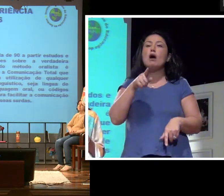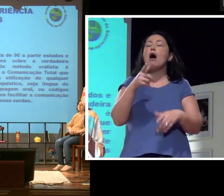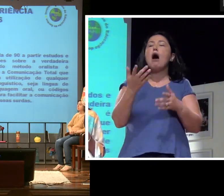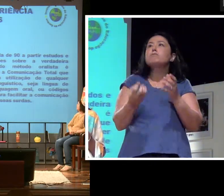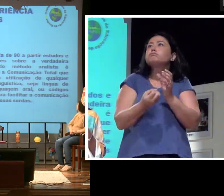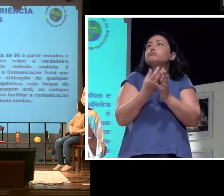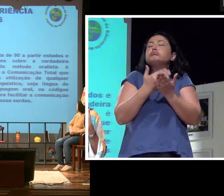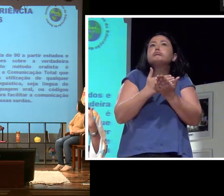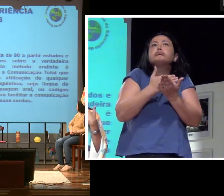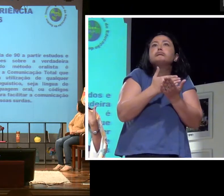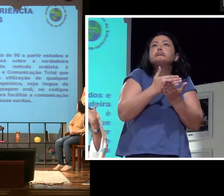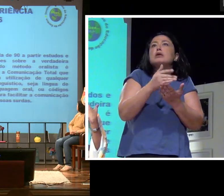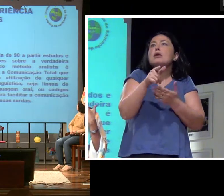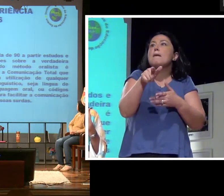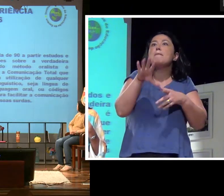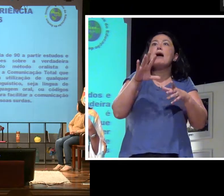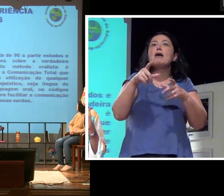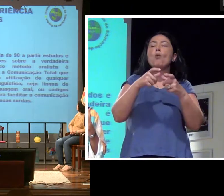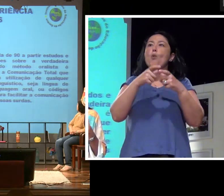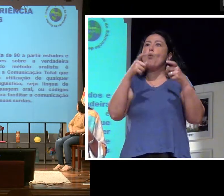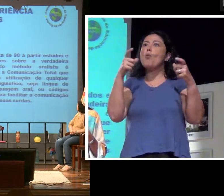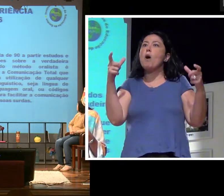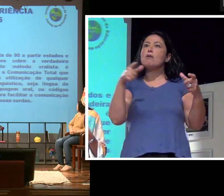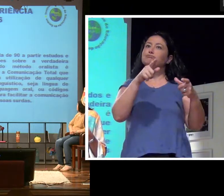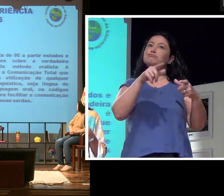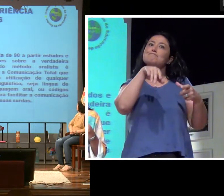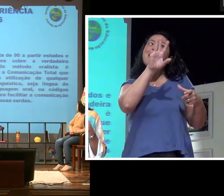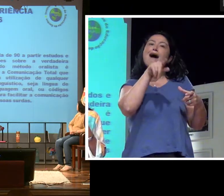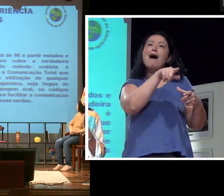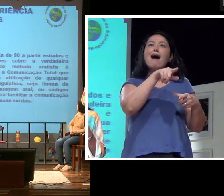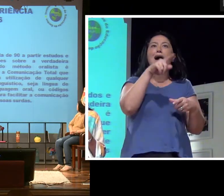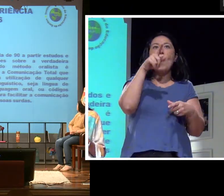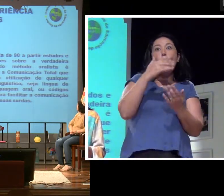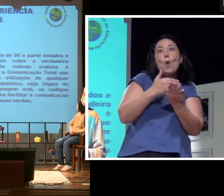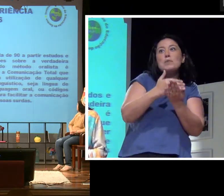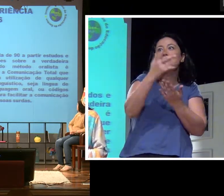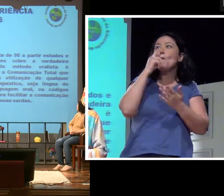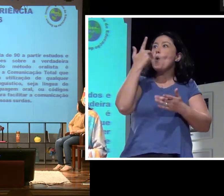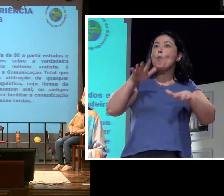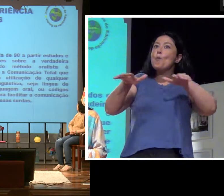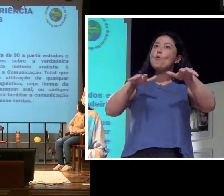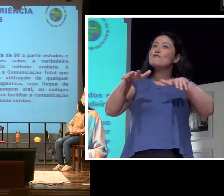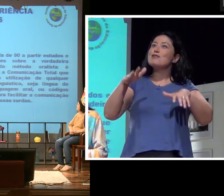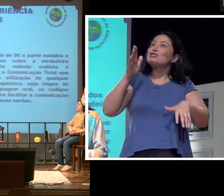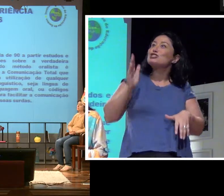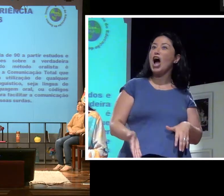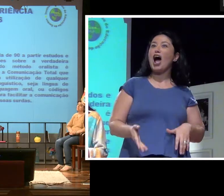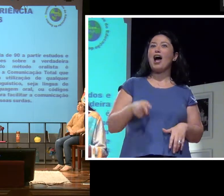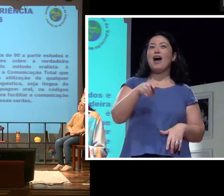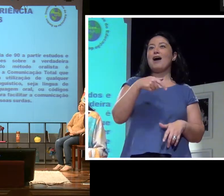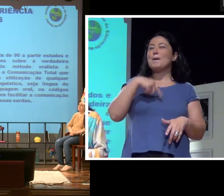começou a ser ampliado, ressignificado, né? Começando realmente um movimento já